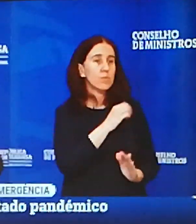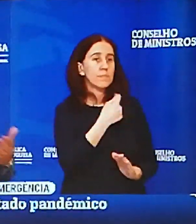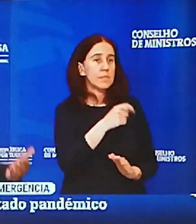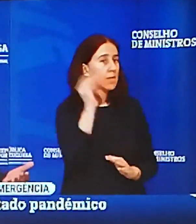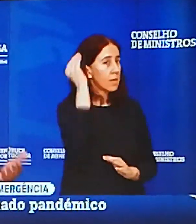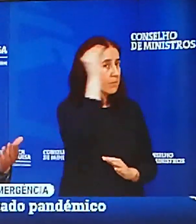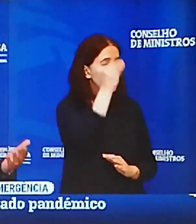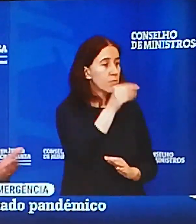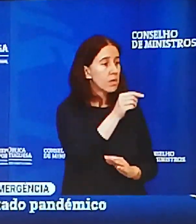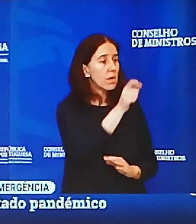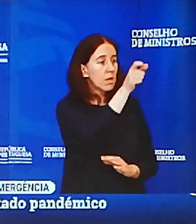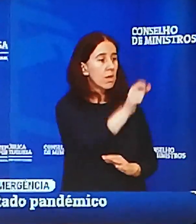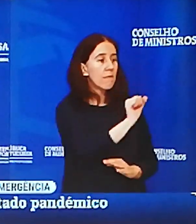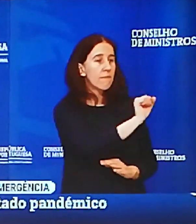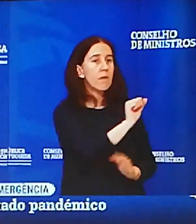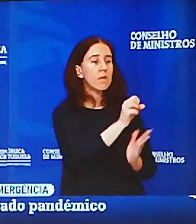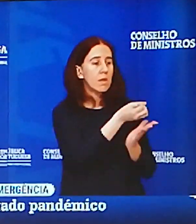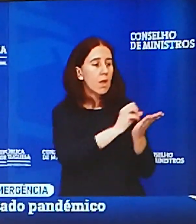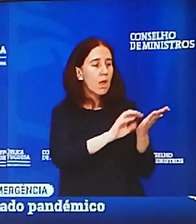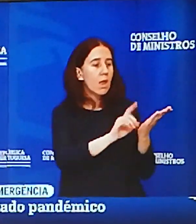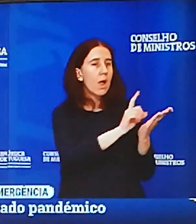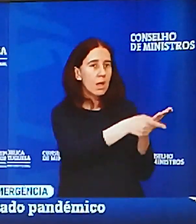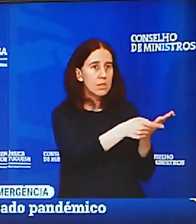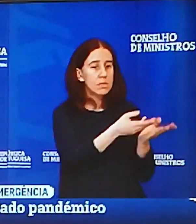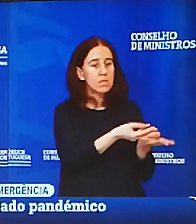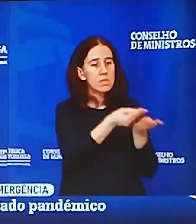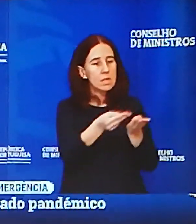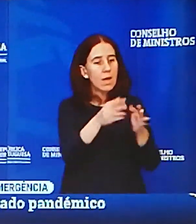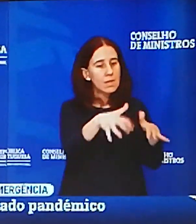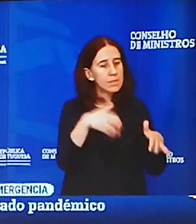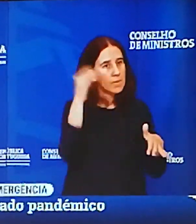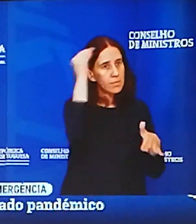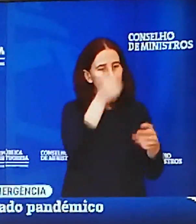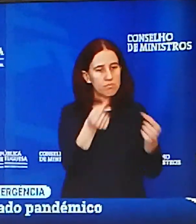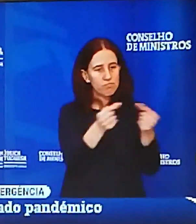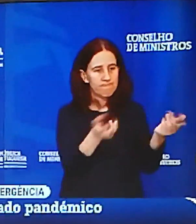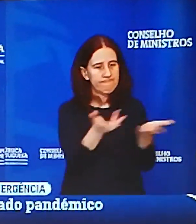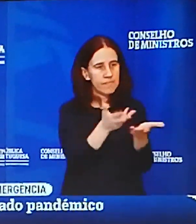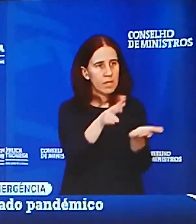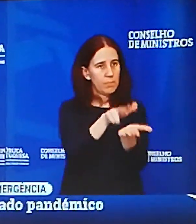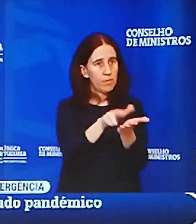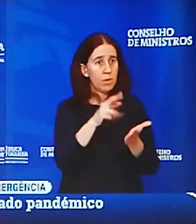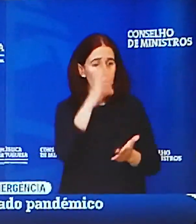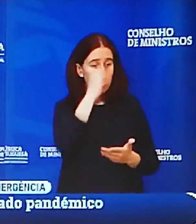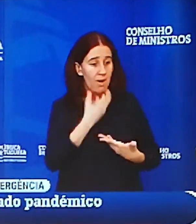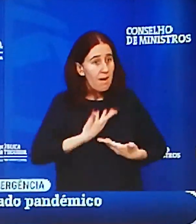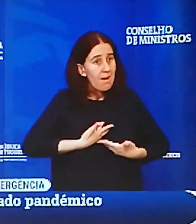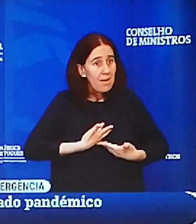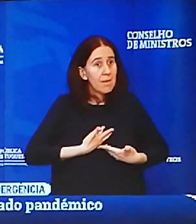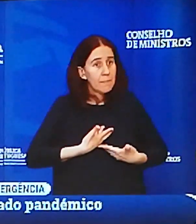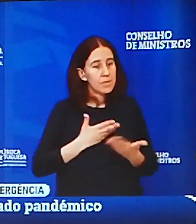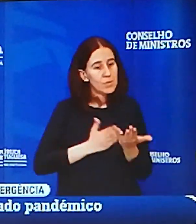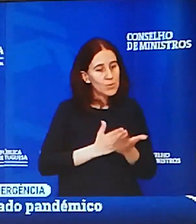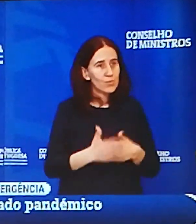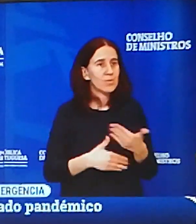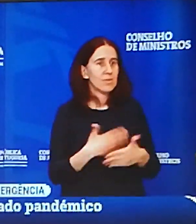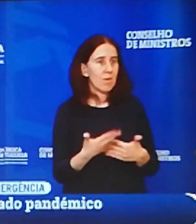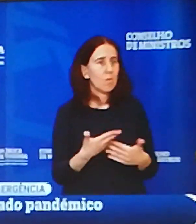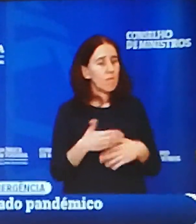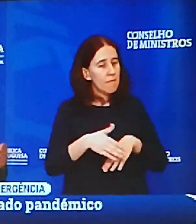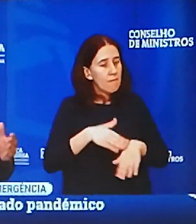apresentar qual é o quadro do diploma e à Assembleia da República discutiu e aprovou. O Governo cá está para dar execução